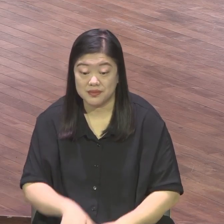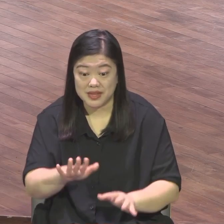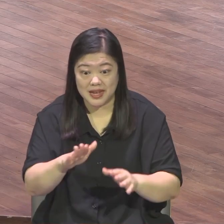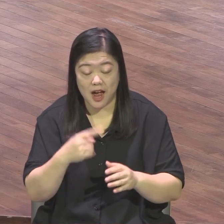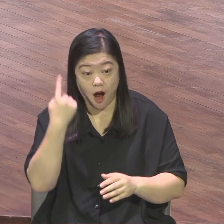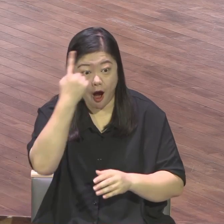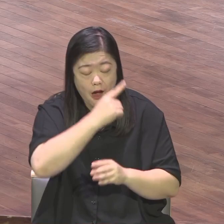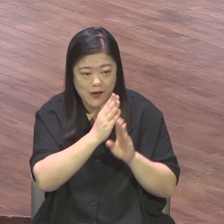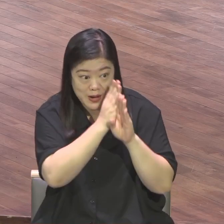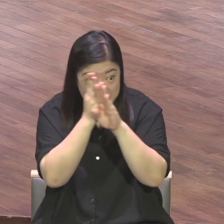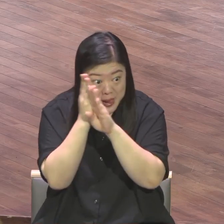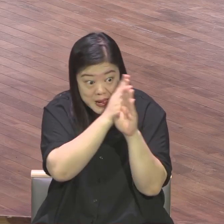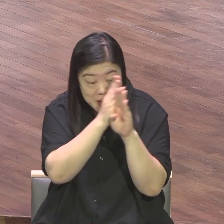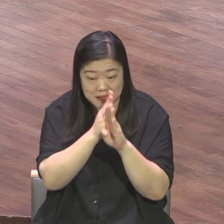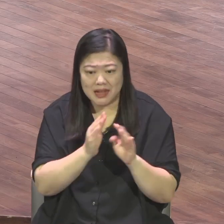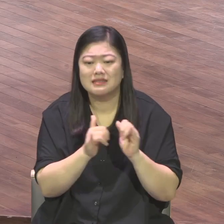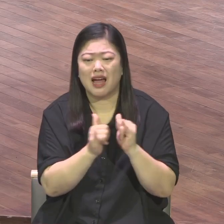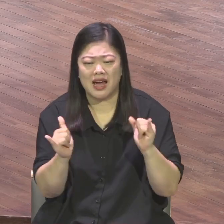어떻게 속입니까? 전능자인데.